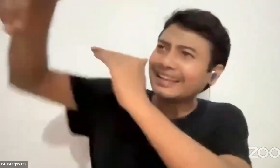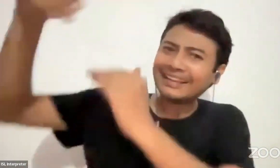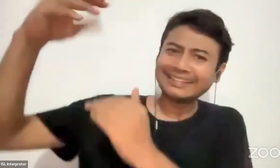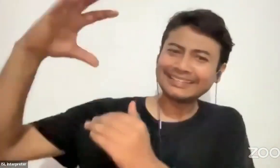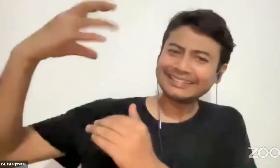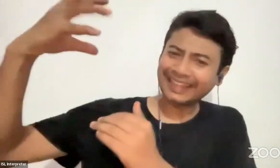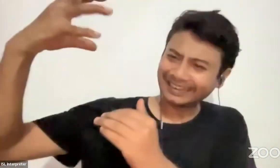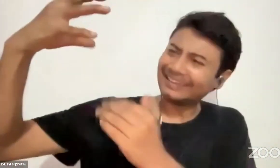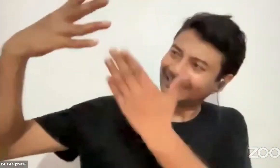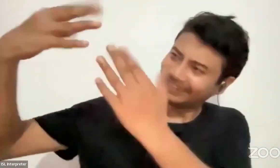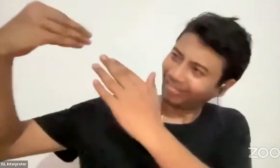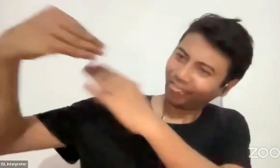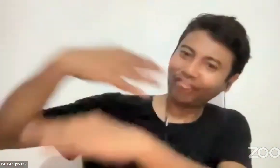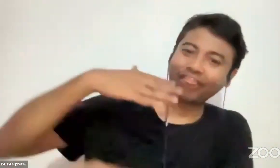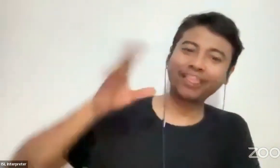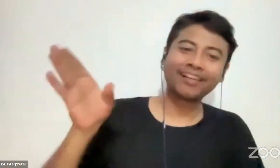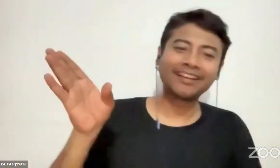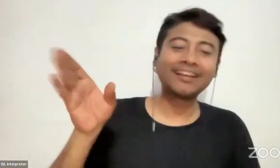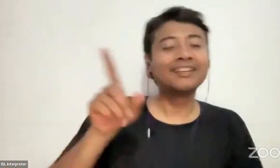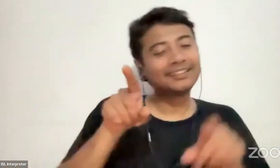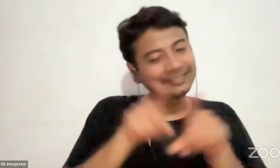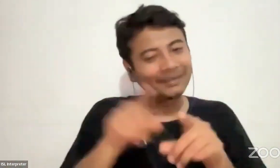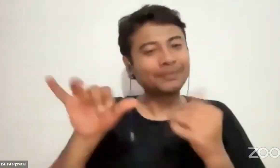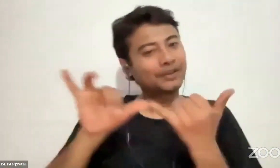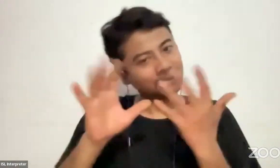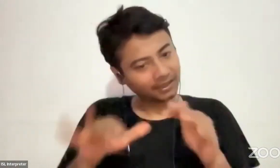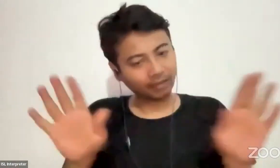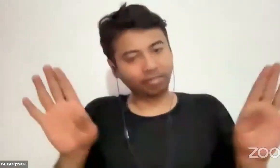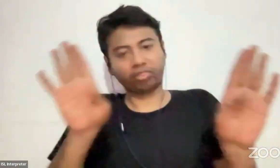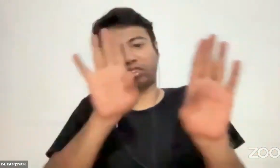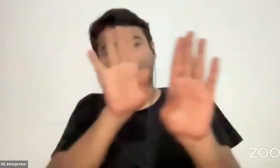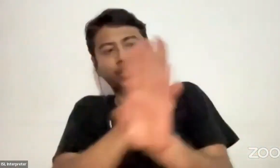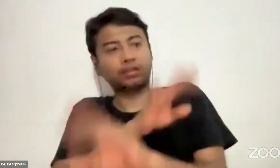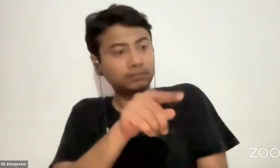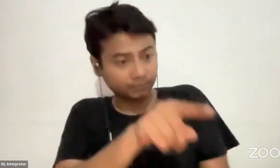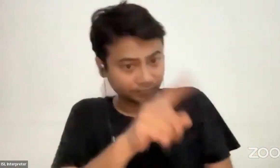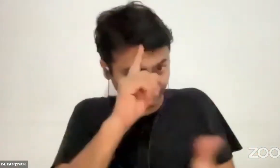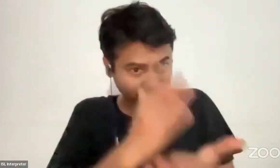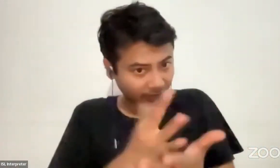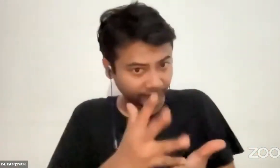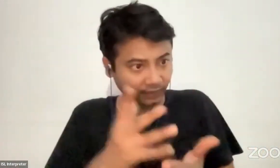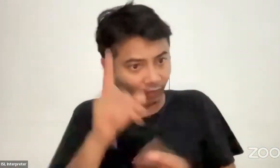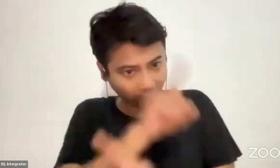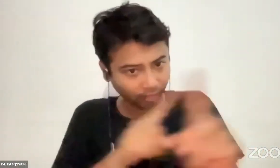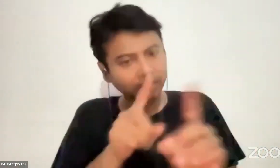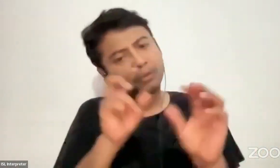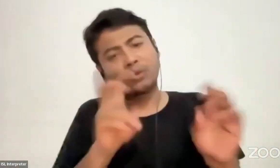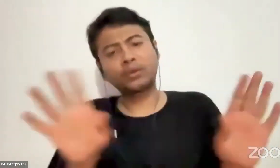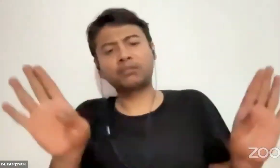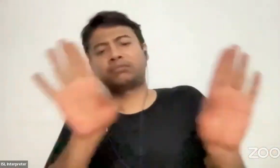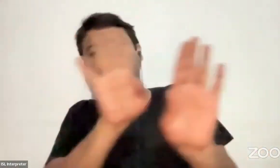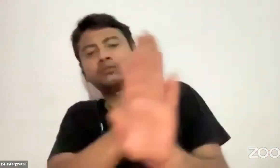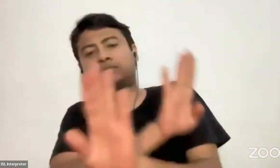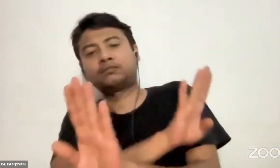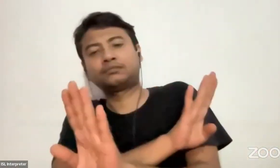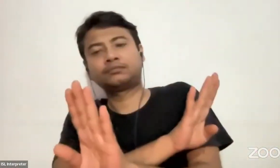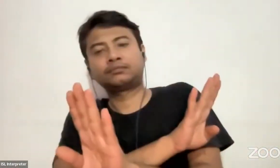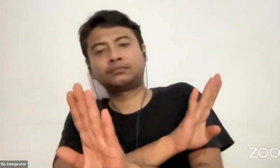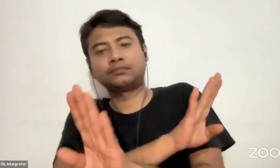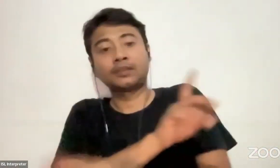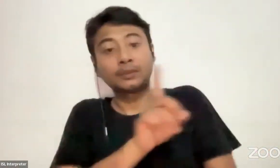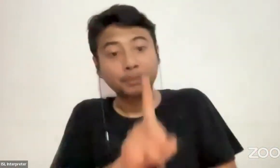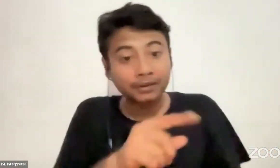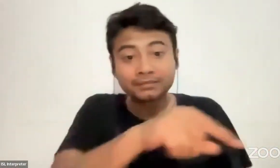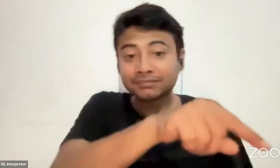मतलब जिसका कोई स्टार्टिंग पॉइंट नहीं है और जिसका कोई एंड पॉइंट नहीं है,